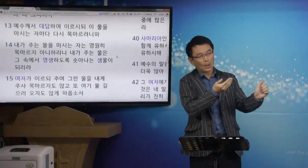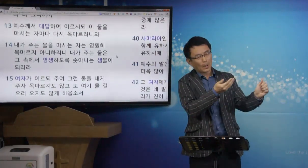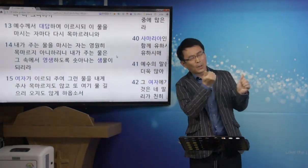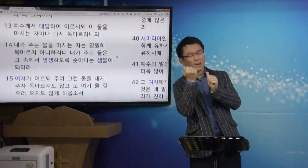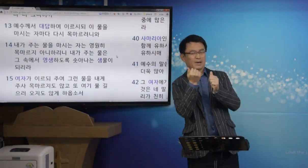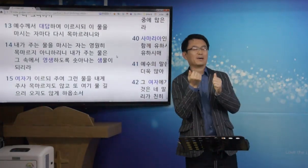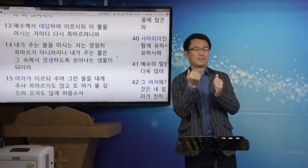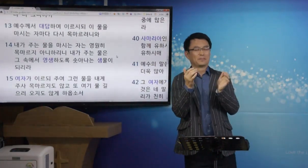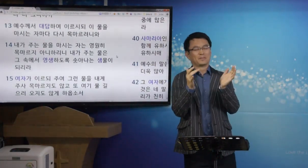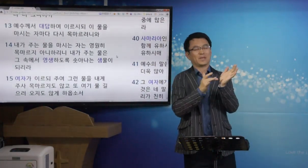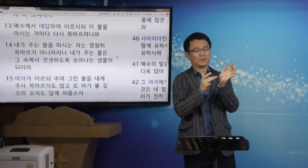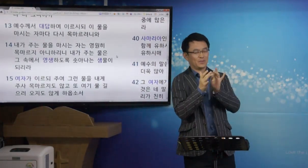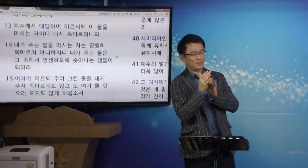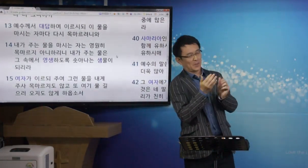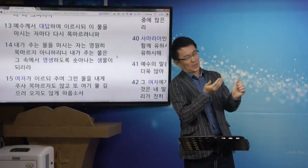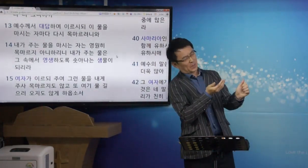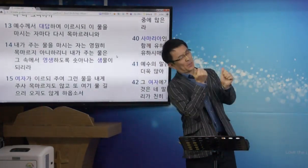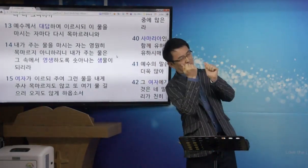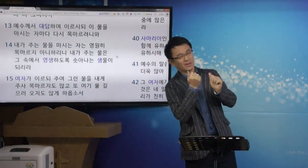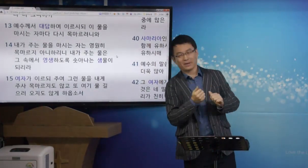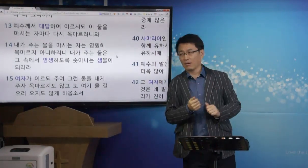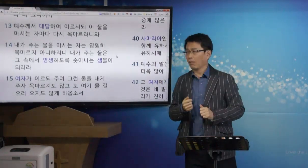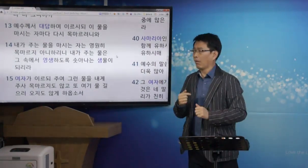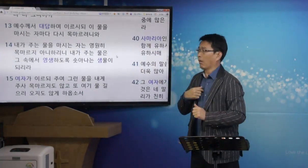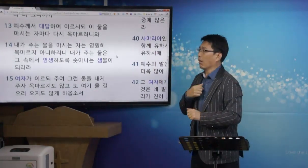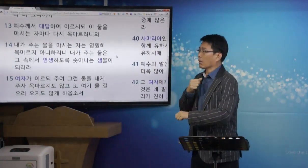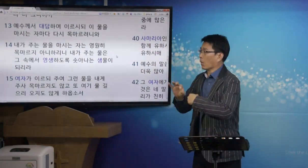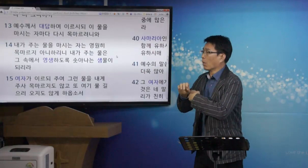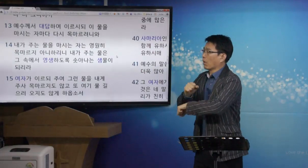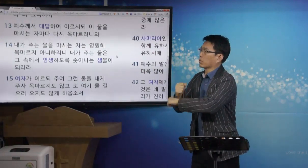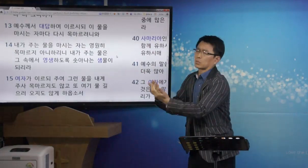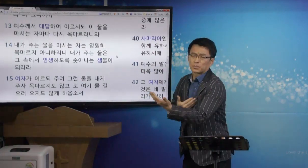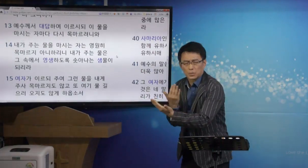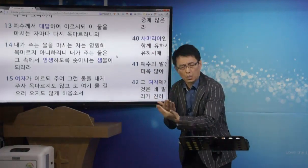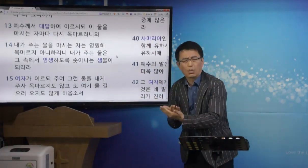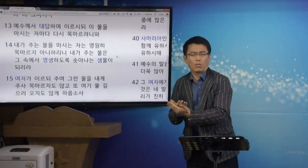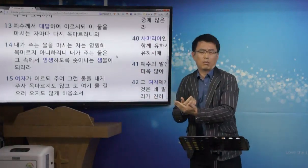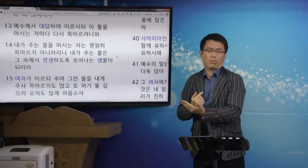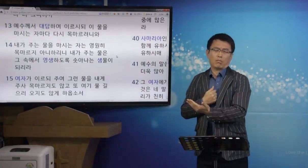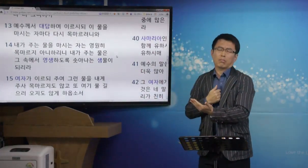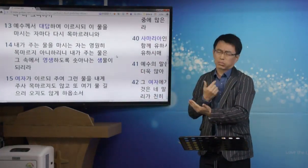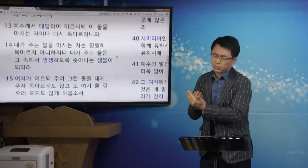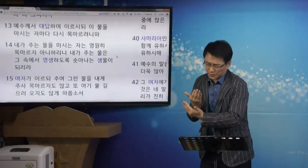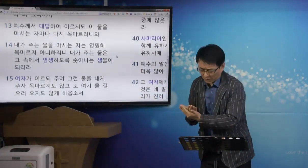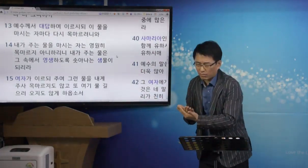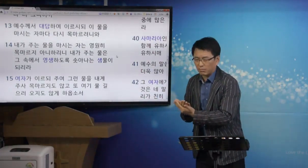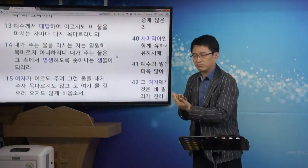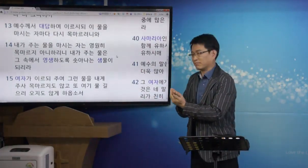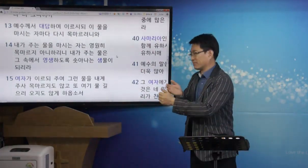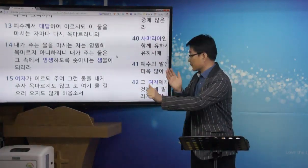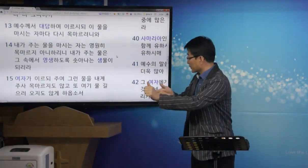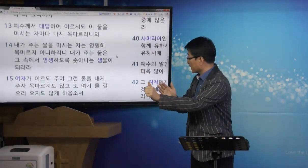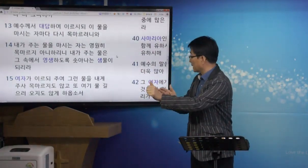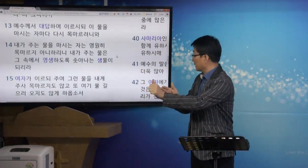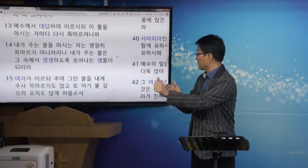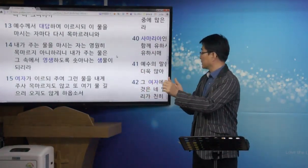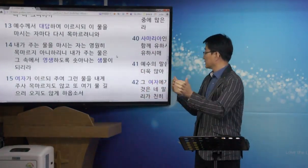자연스럽게 대화를 예수님께서 유도하시는 거죠. 그러면 나에게 좀 그 물 좀 주십시오. 주십시오. 라고